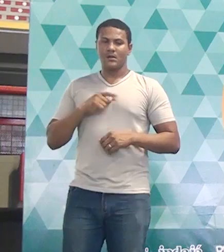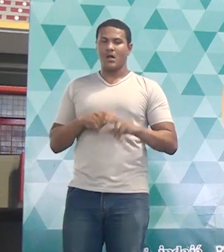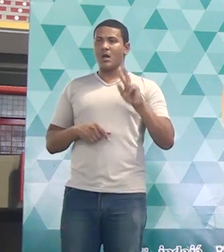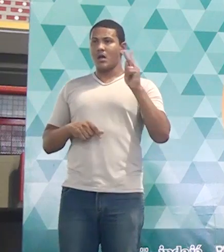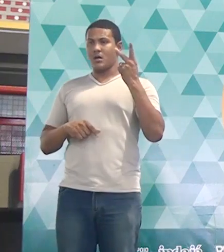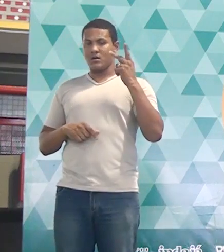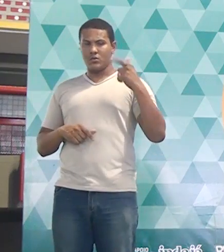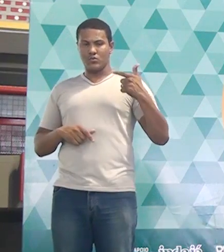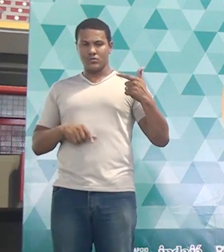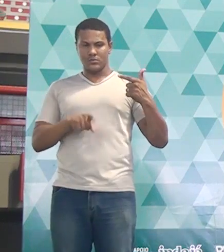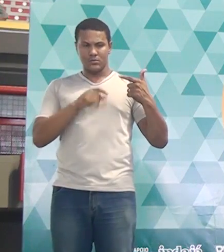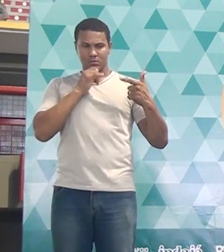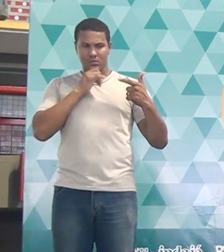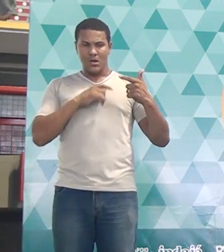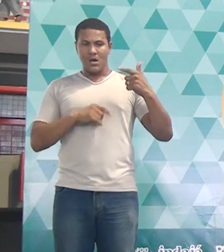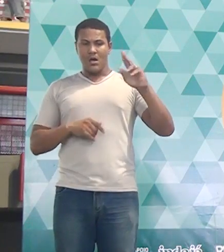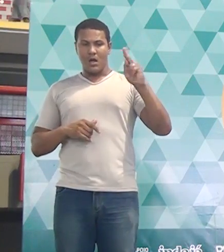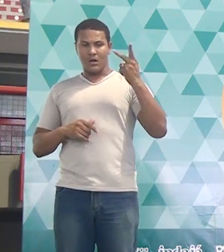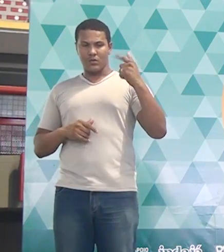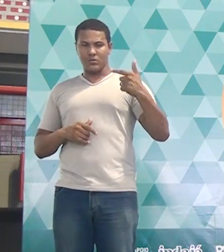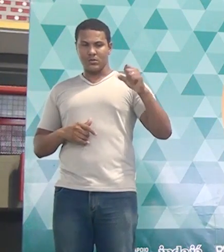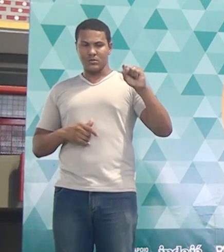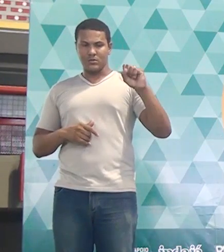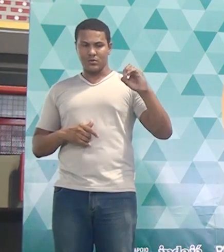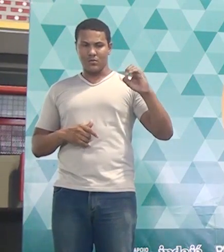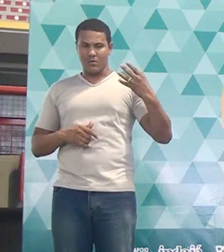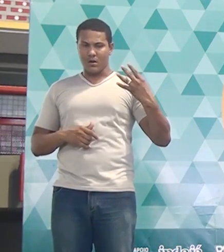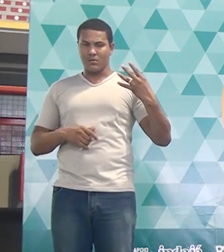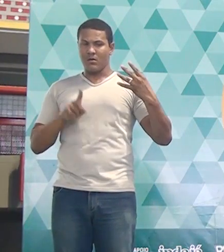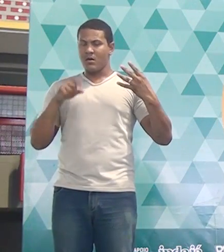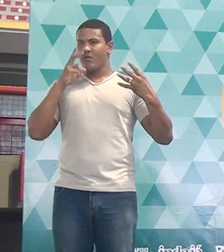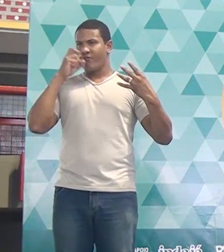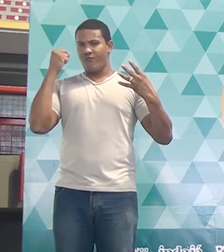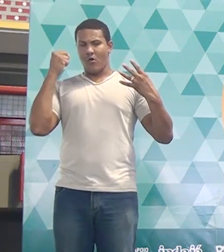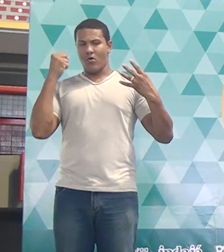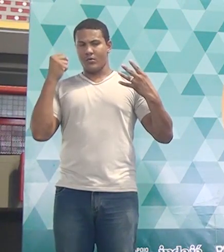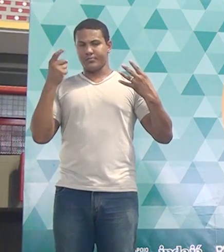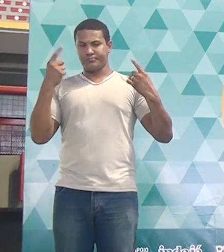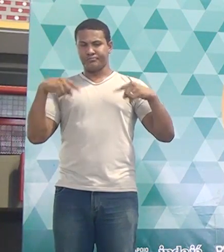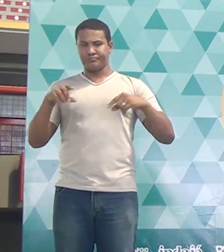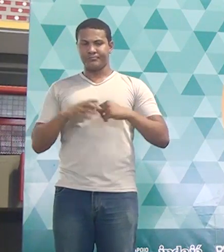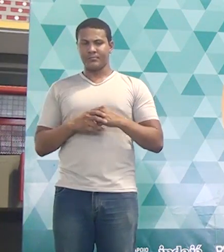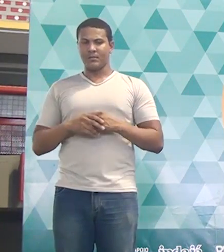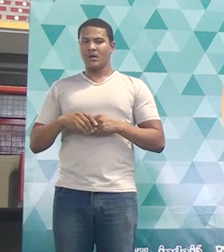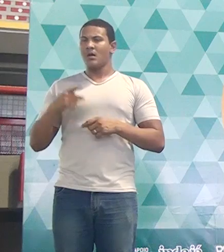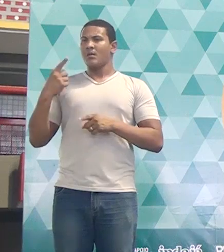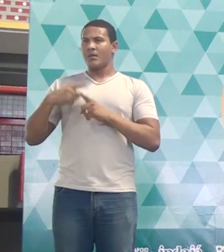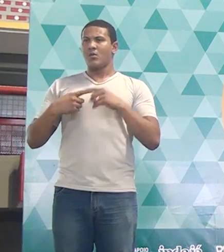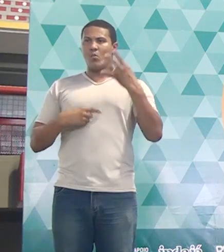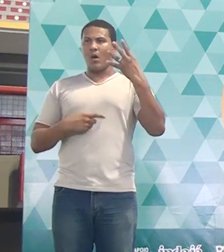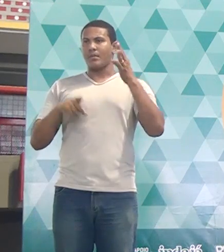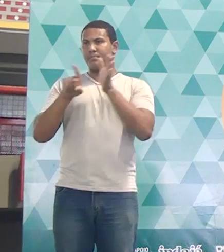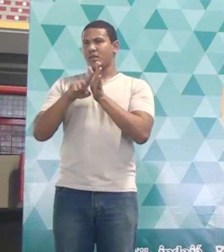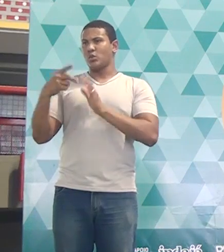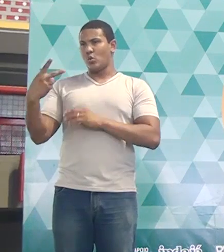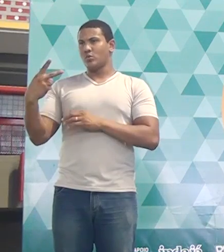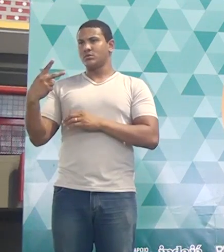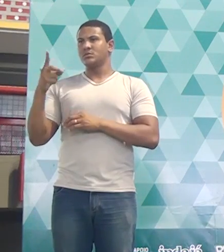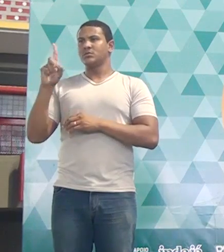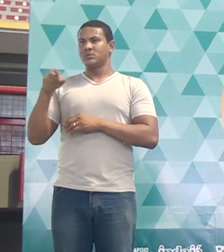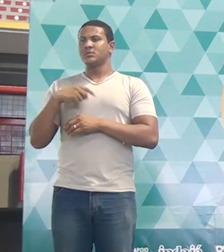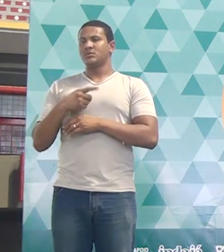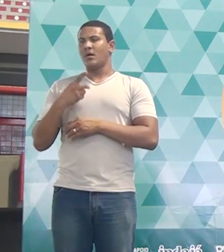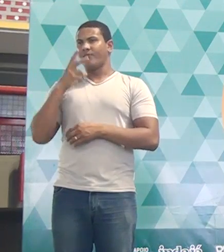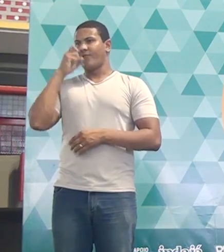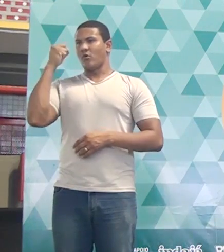4. Quantos hidrogênios ionizáveis? 2. 4 menos 2, 2. A partir de 2, ele é forte. Esse